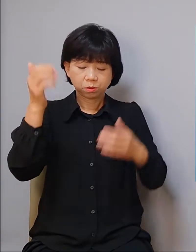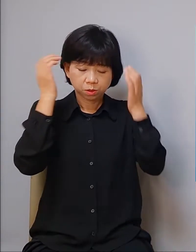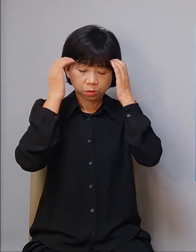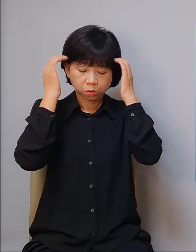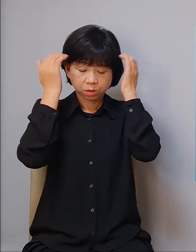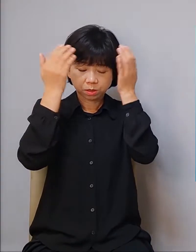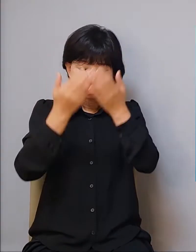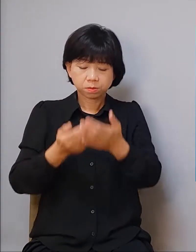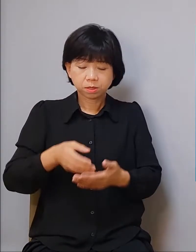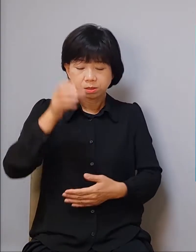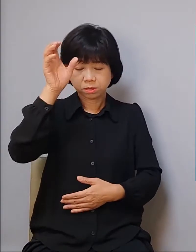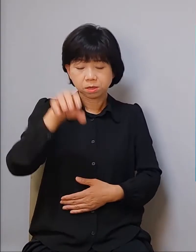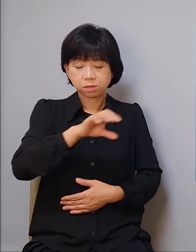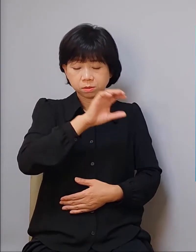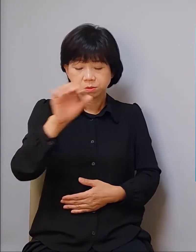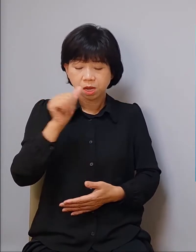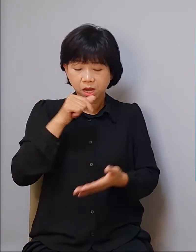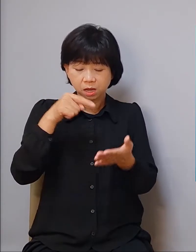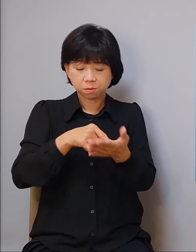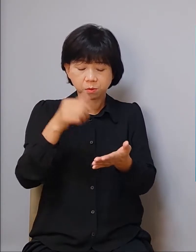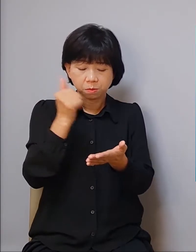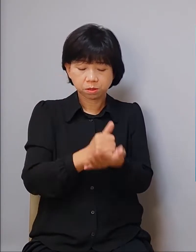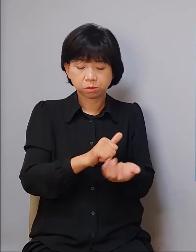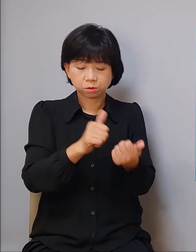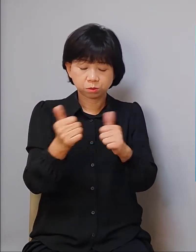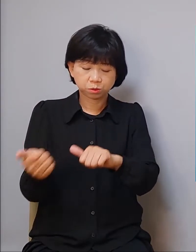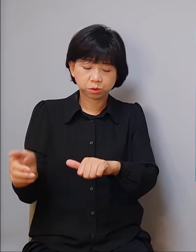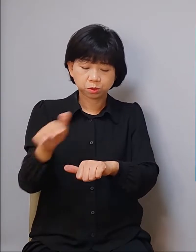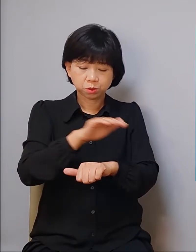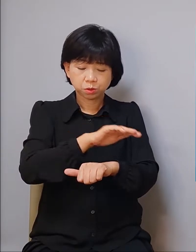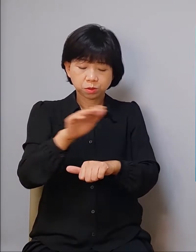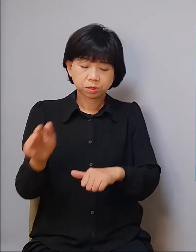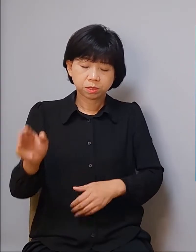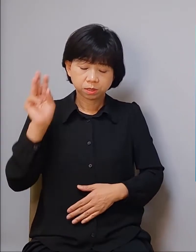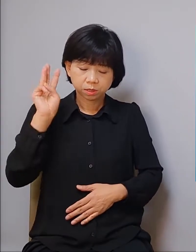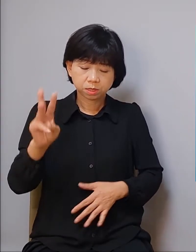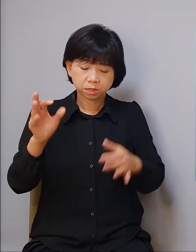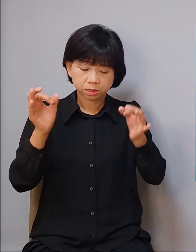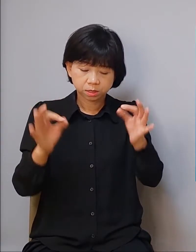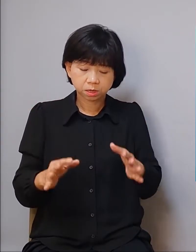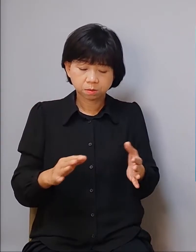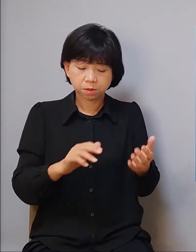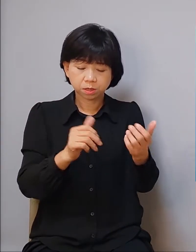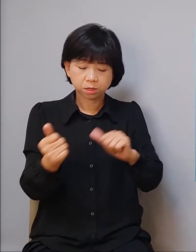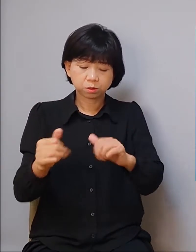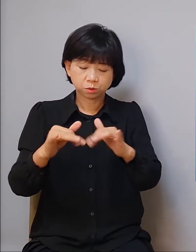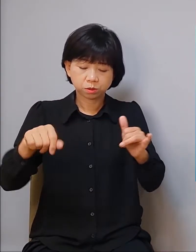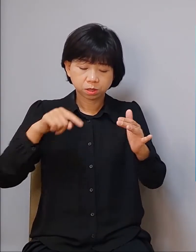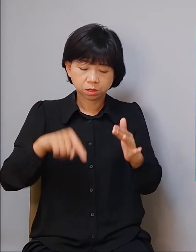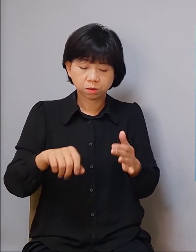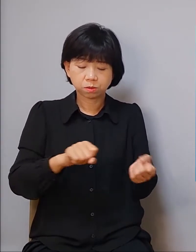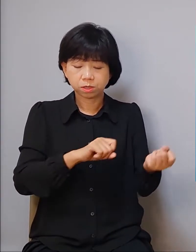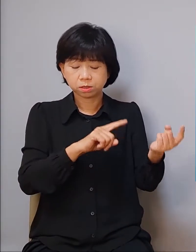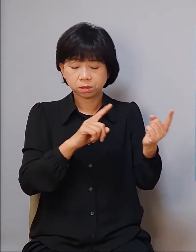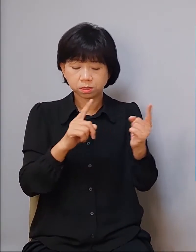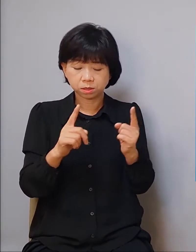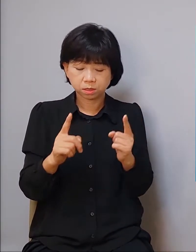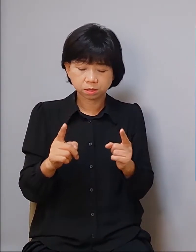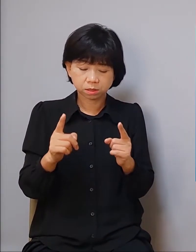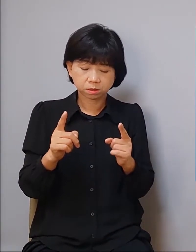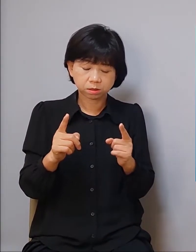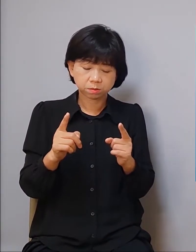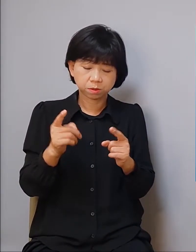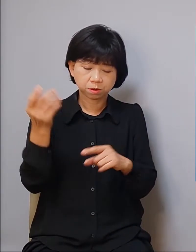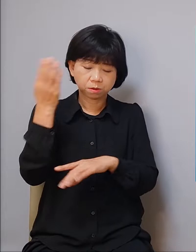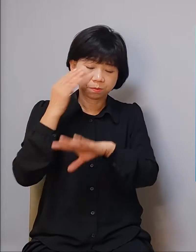본디오 빌라도에게 고난을 받으사 십자가에 못 박혀 죽으시고 장사한 지 사흘 만에 죽은 자